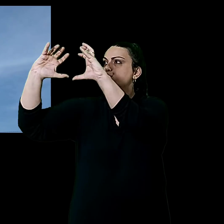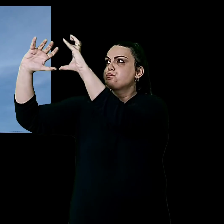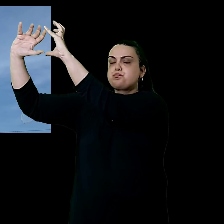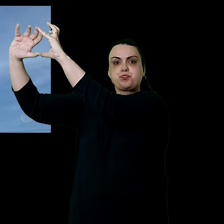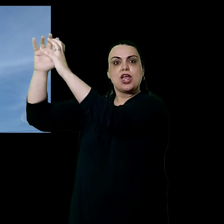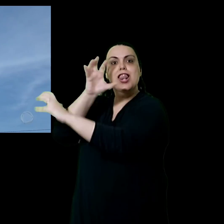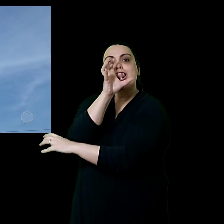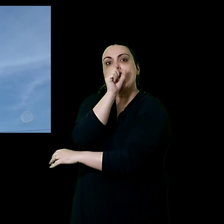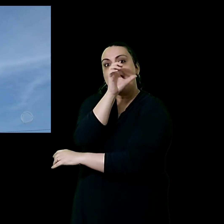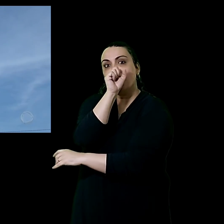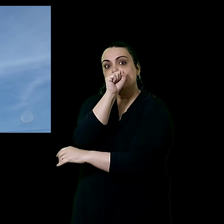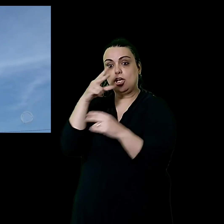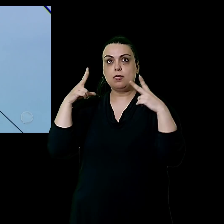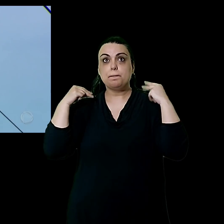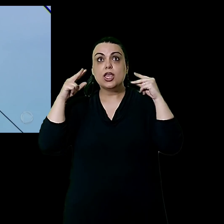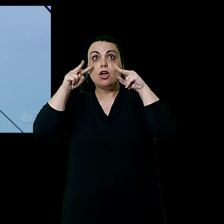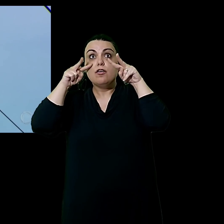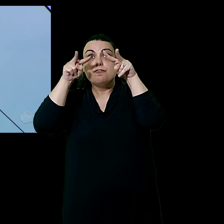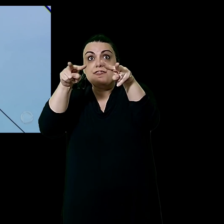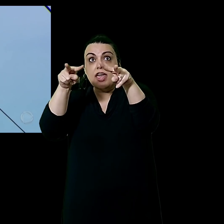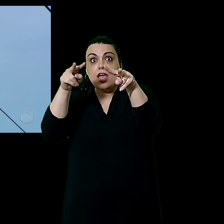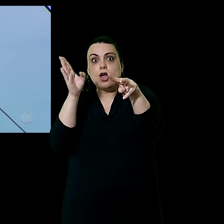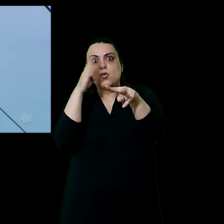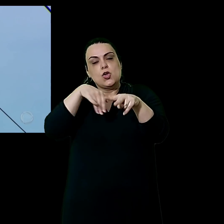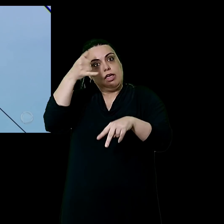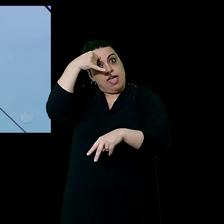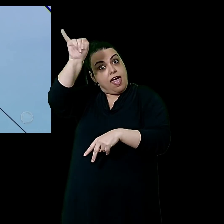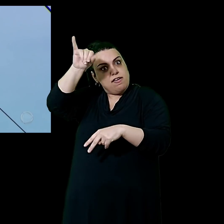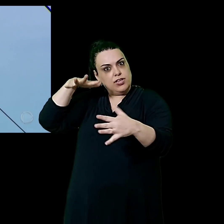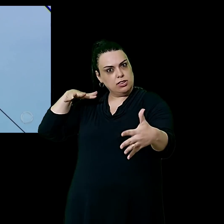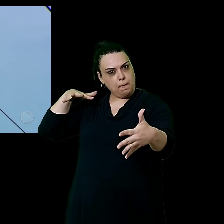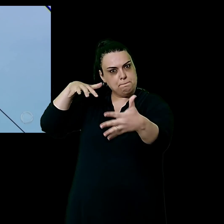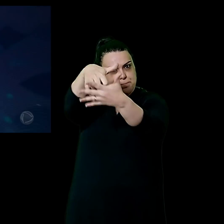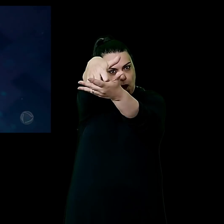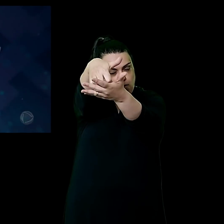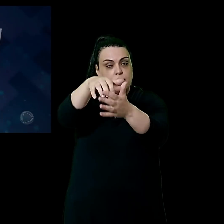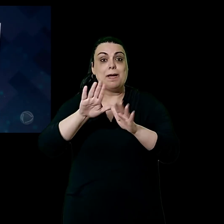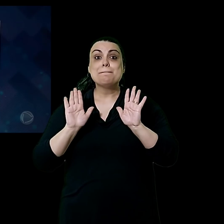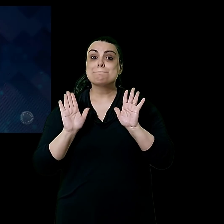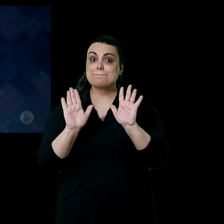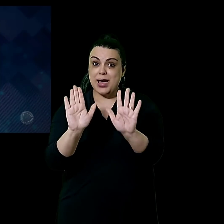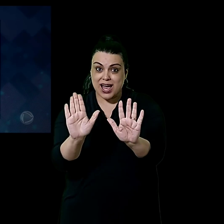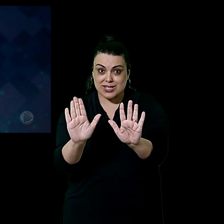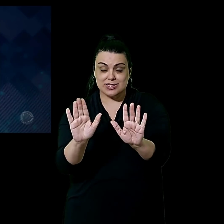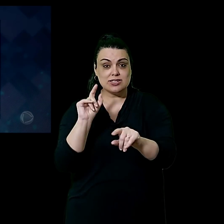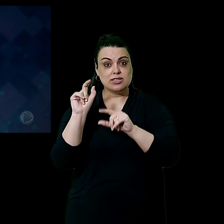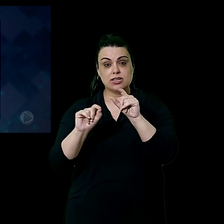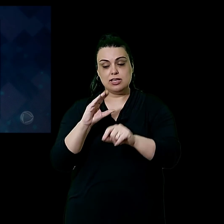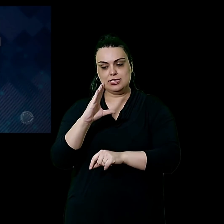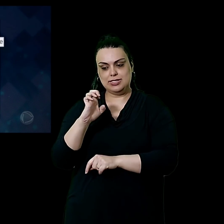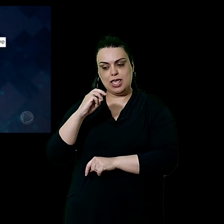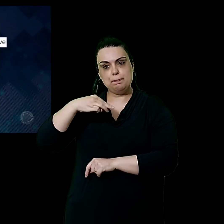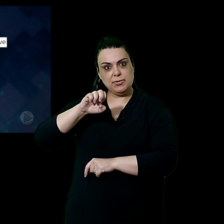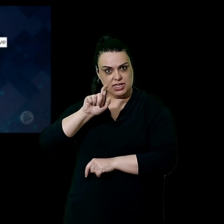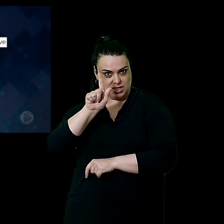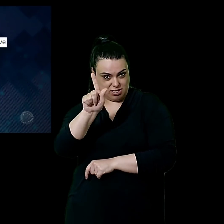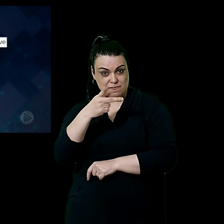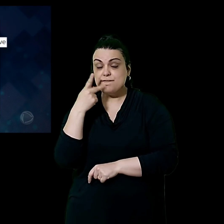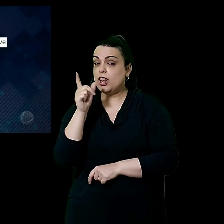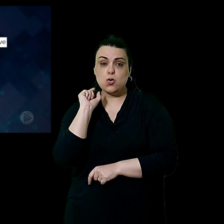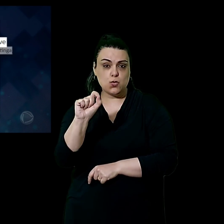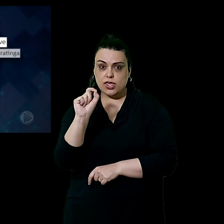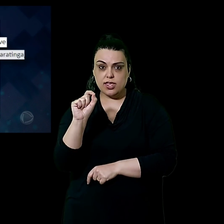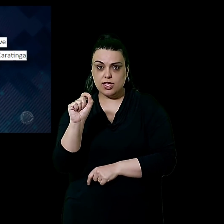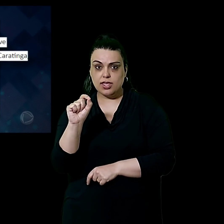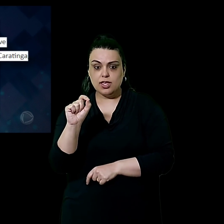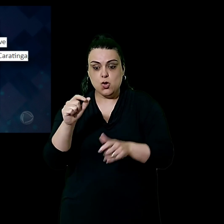que chamam a atenção dos pilotos, o que evita acidentes aéreos. No entanto, de acordo com a CEMIG, a